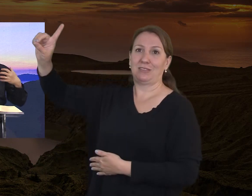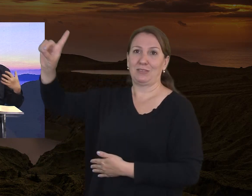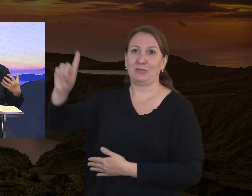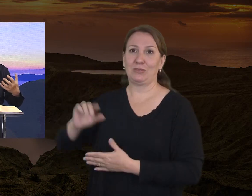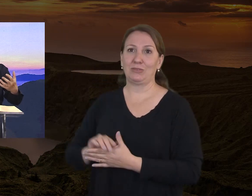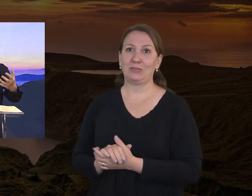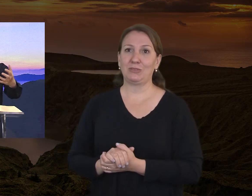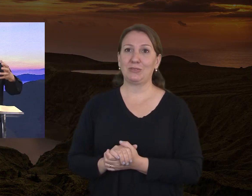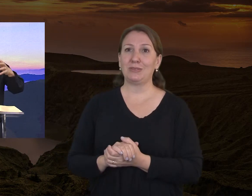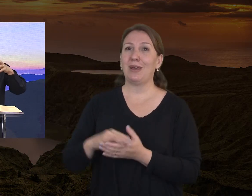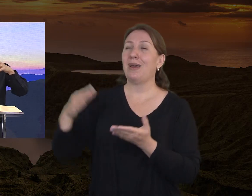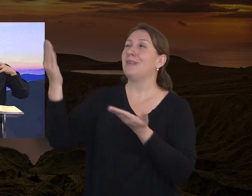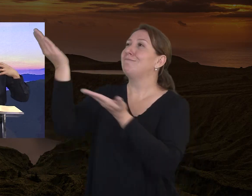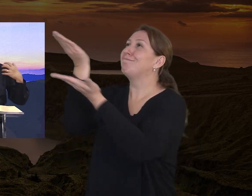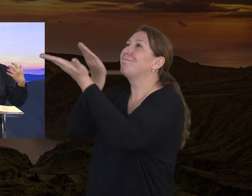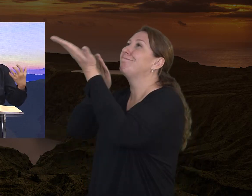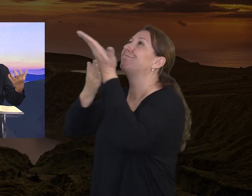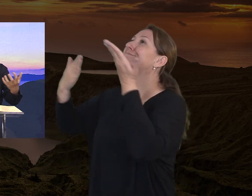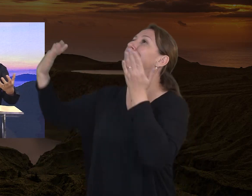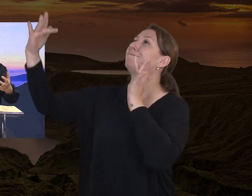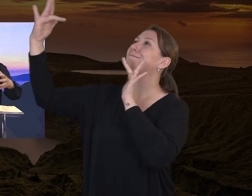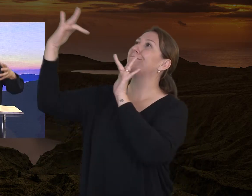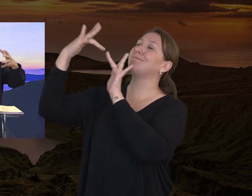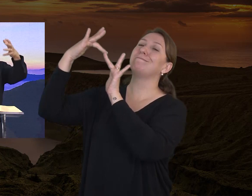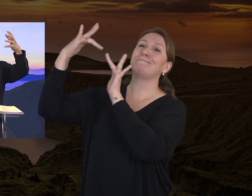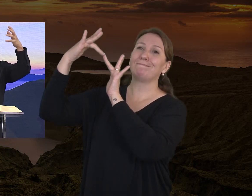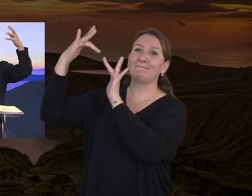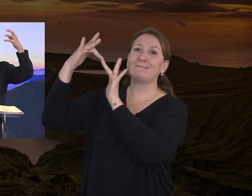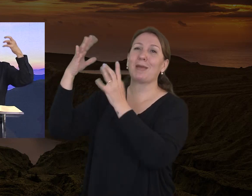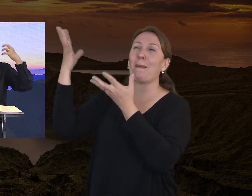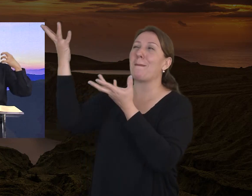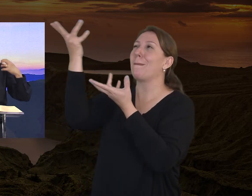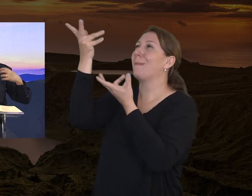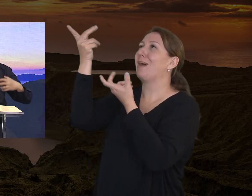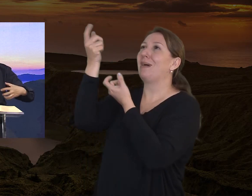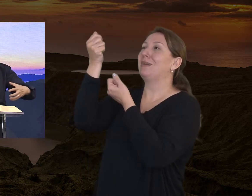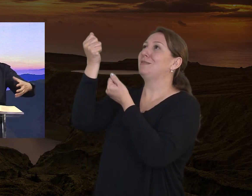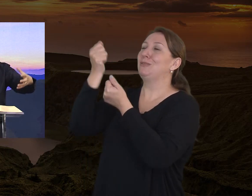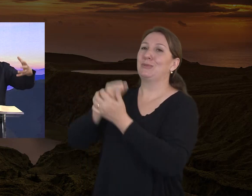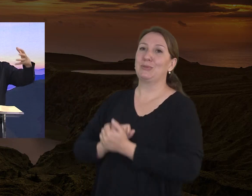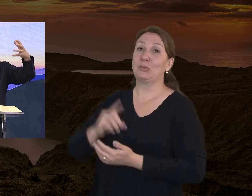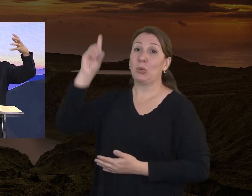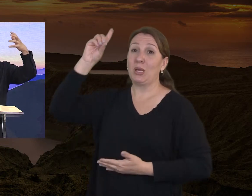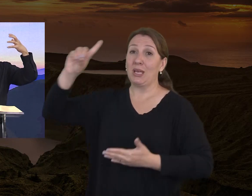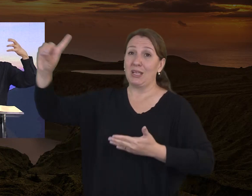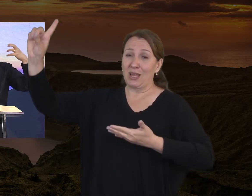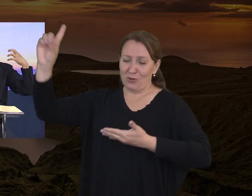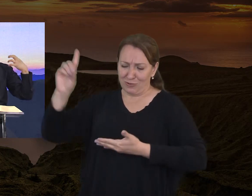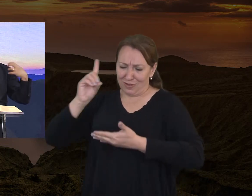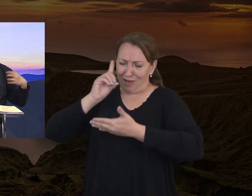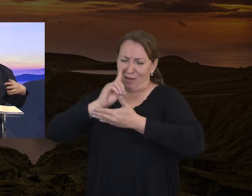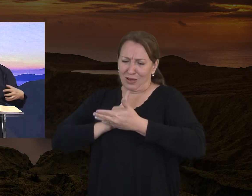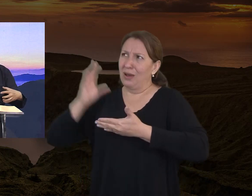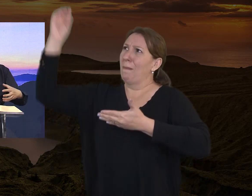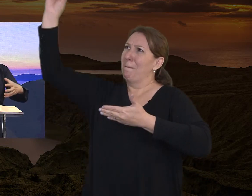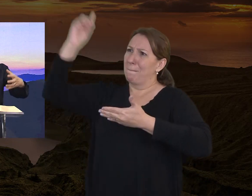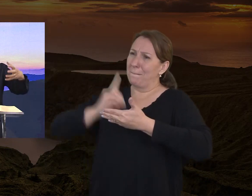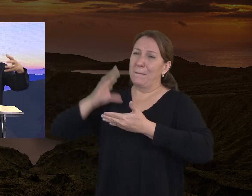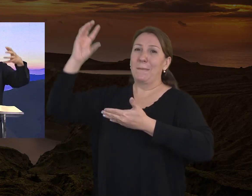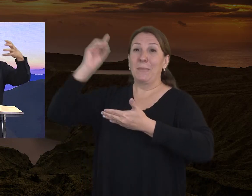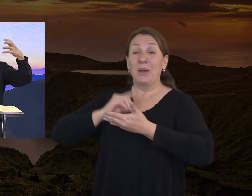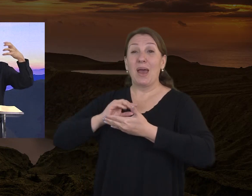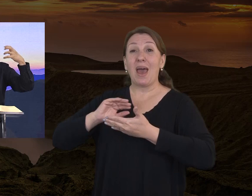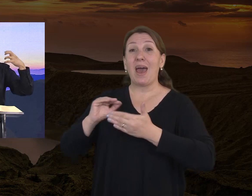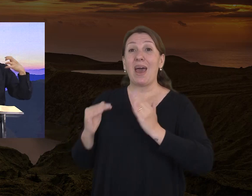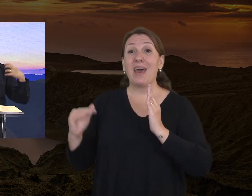de Deus, na comunhão com esse Deus maravilhoso, e Deus então te enche da sua glória, enche da